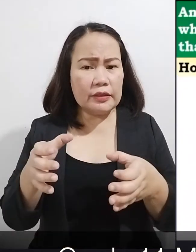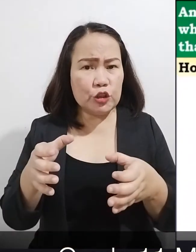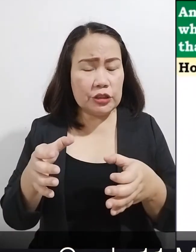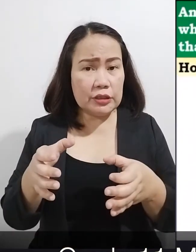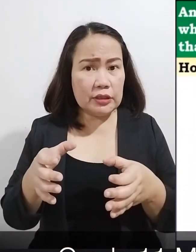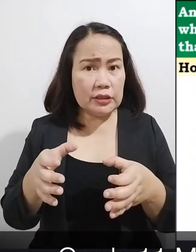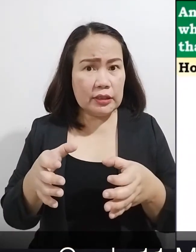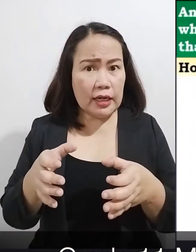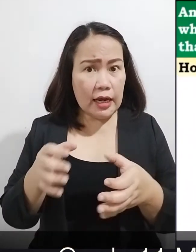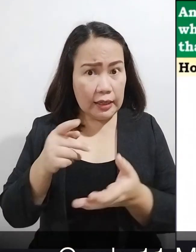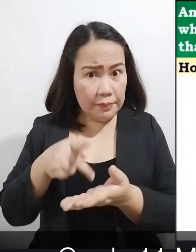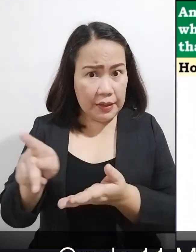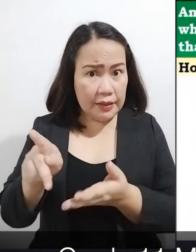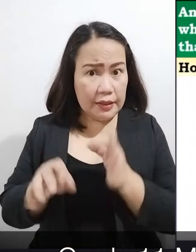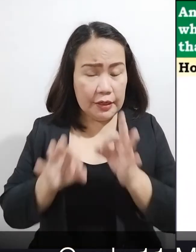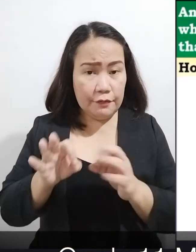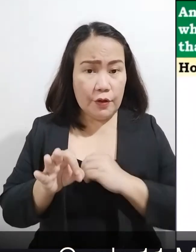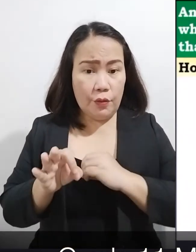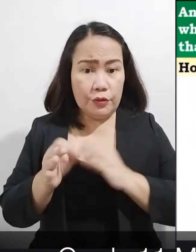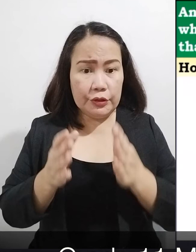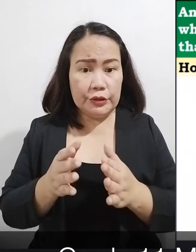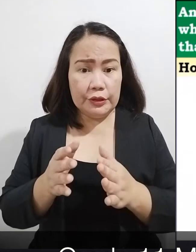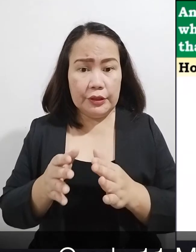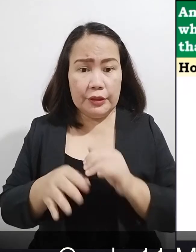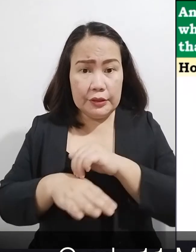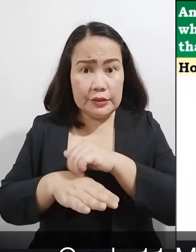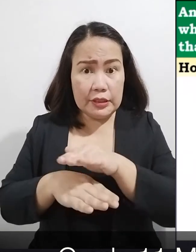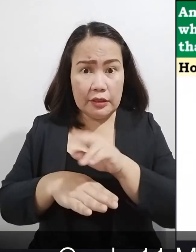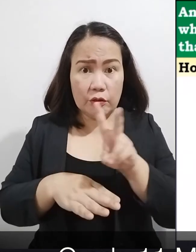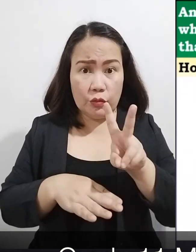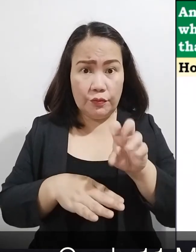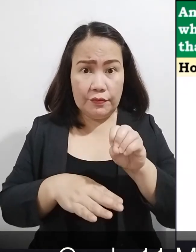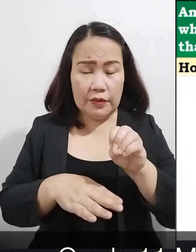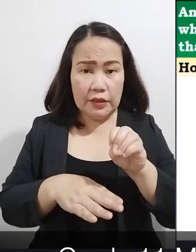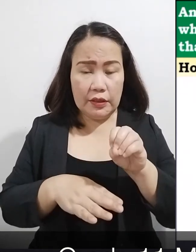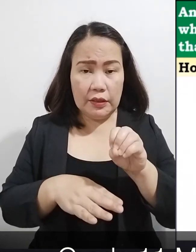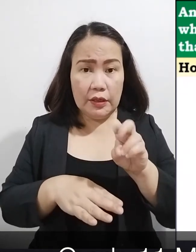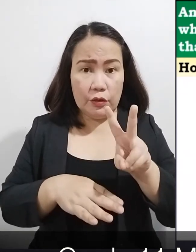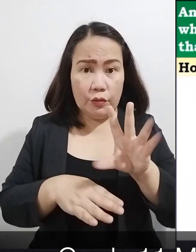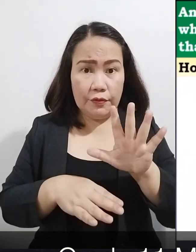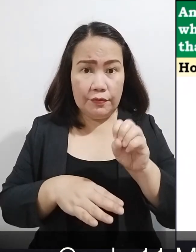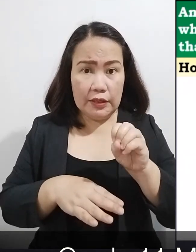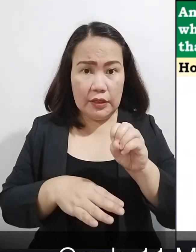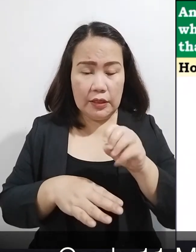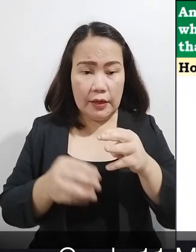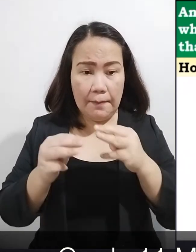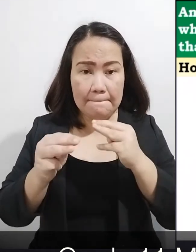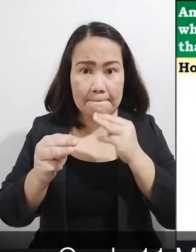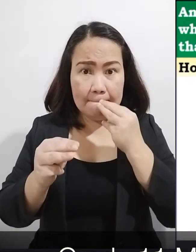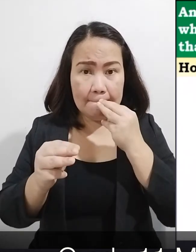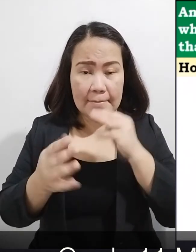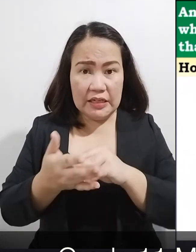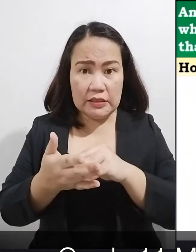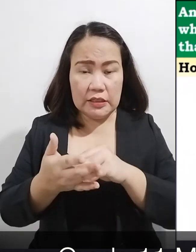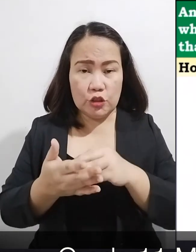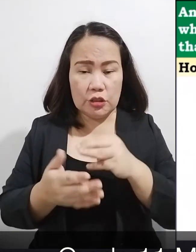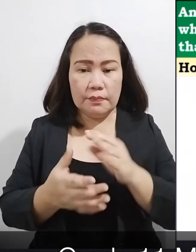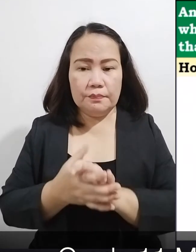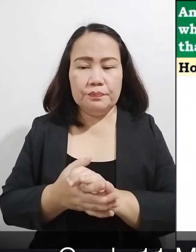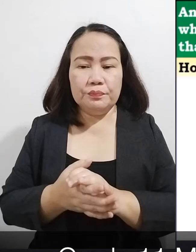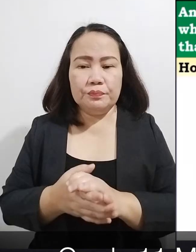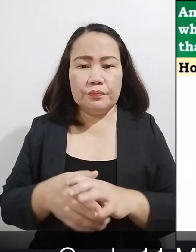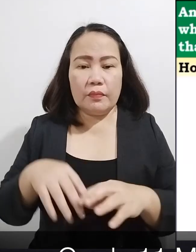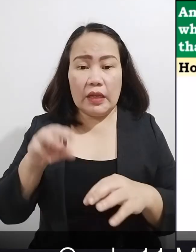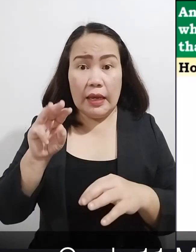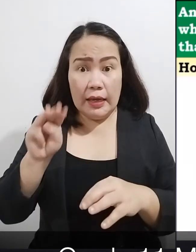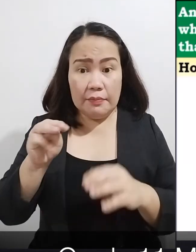How much is charged if the owner sent 250 messages? Okay, M equals 250